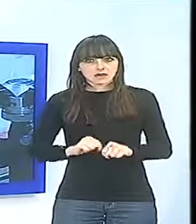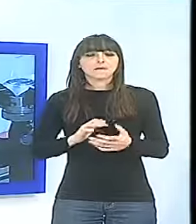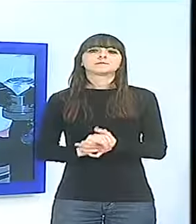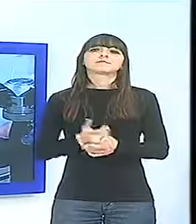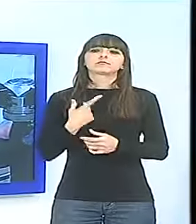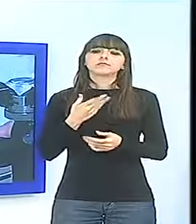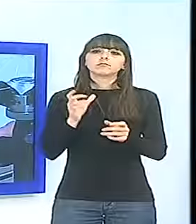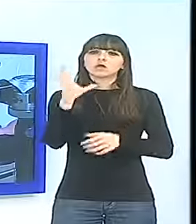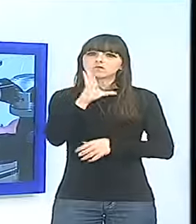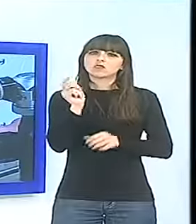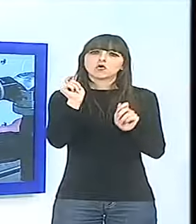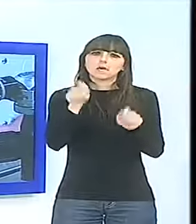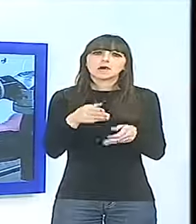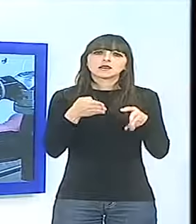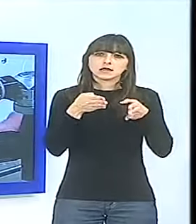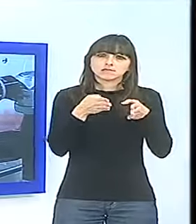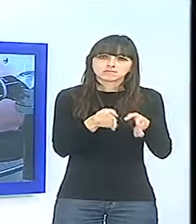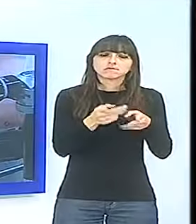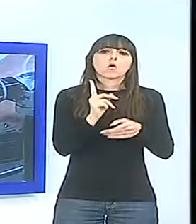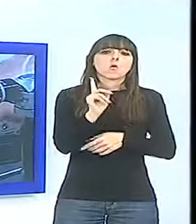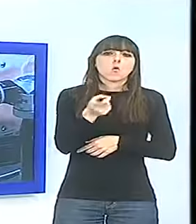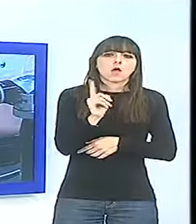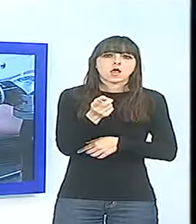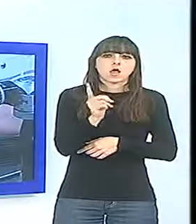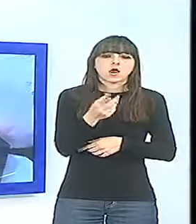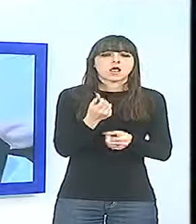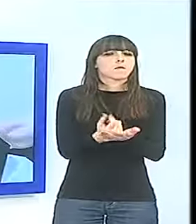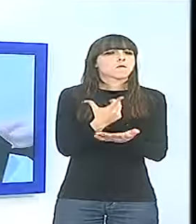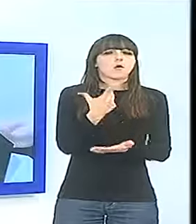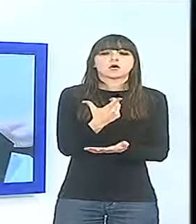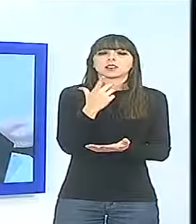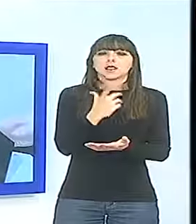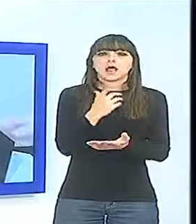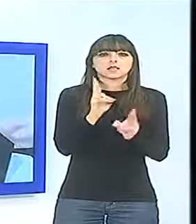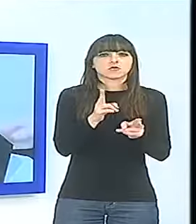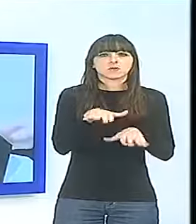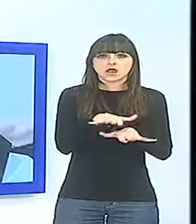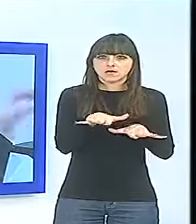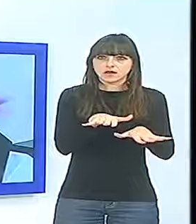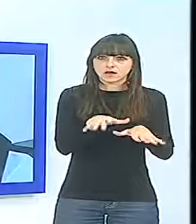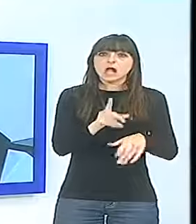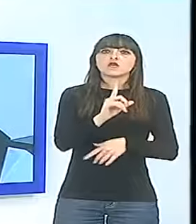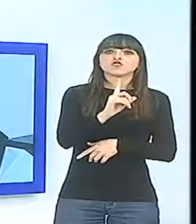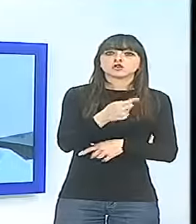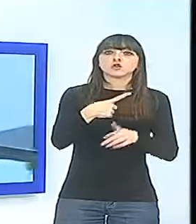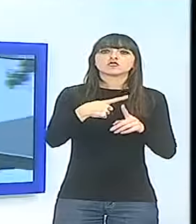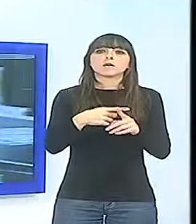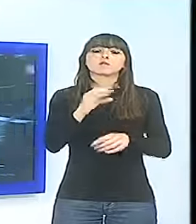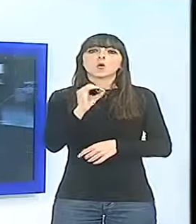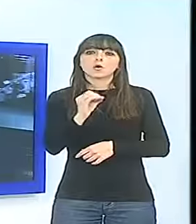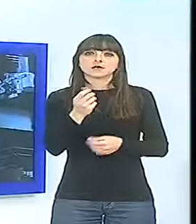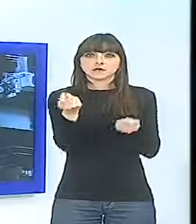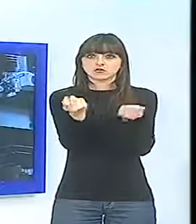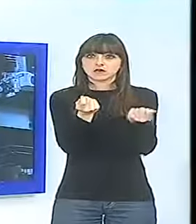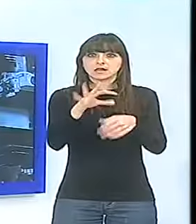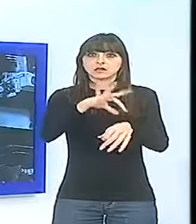viaggio comincerà da una delle unità operative più importanti dell'ospedale Versilia, cioè quella di ginecologia ostetricia, diretta